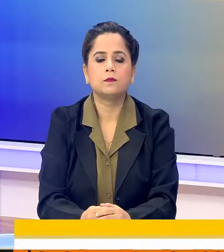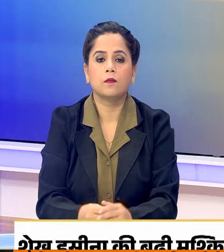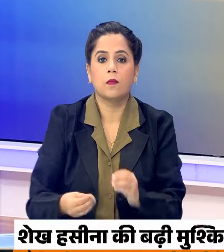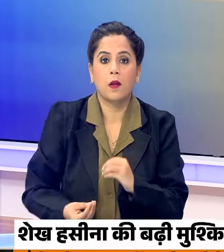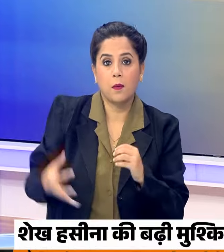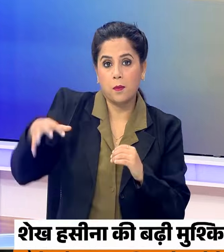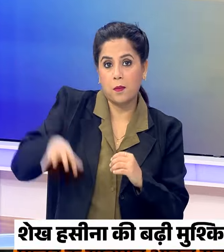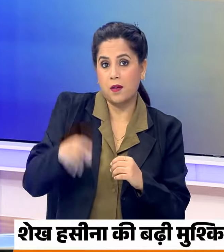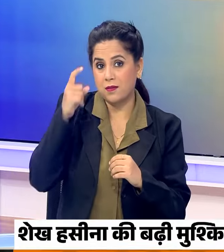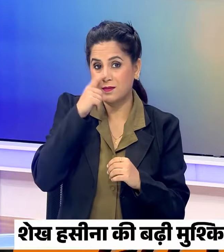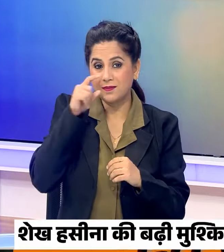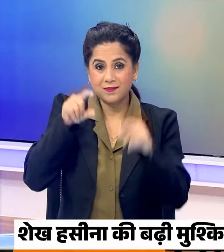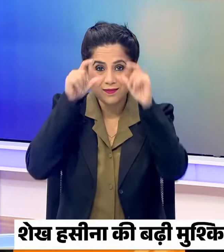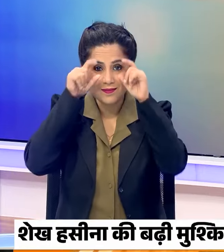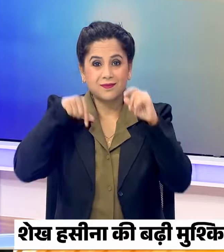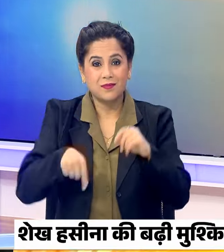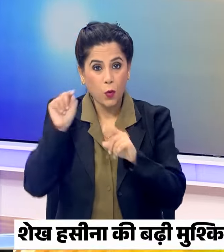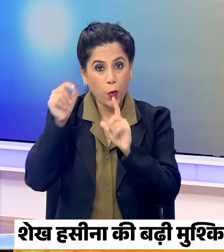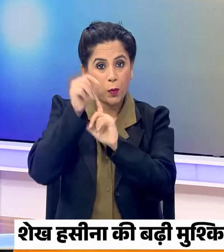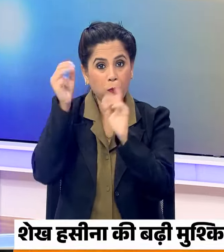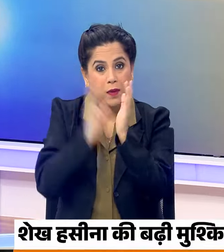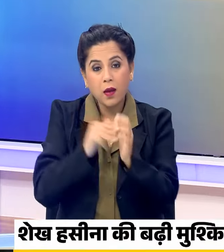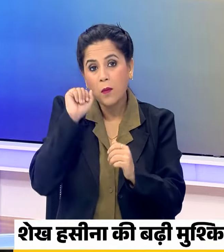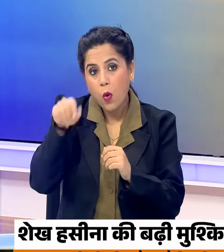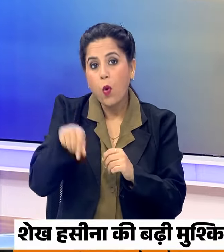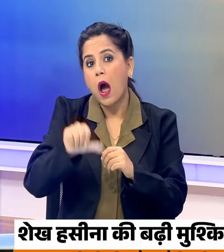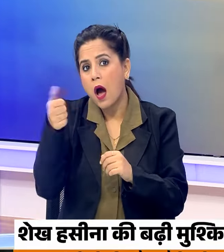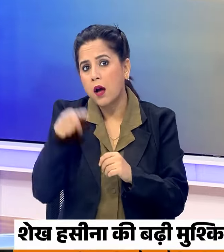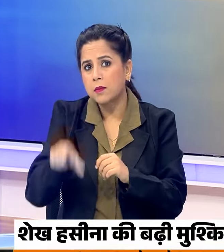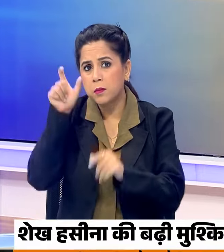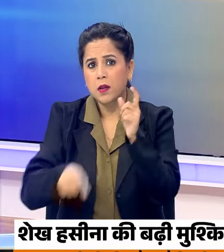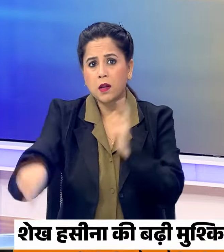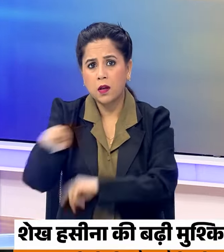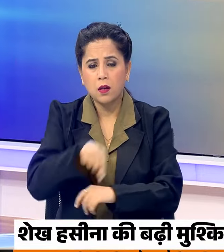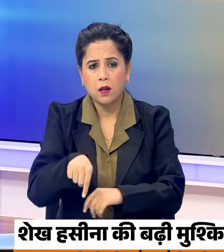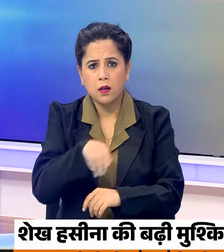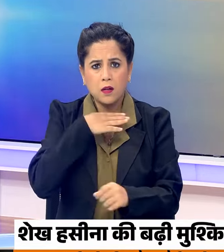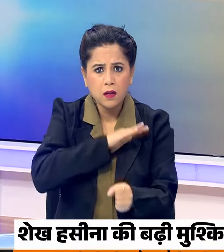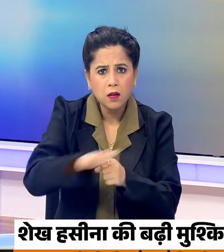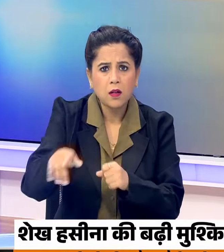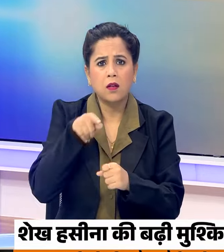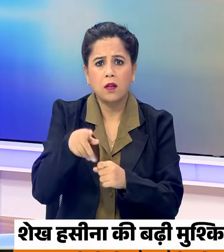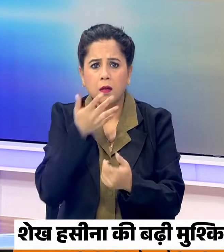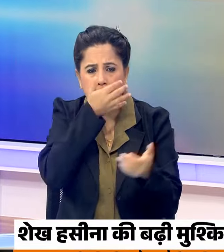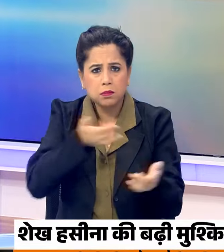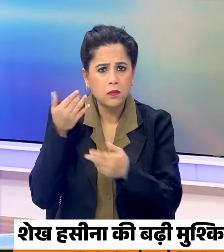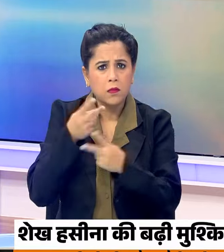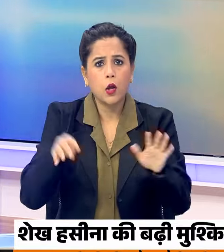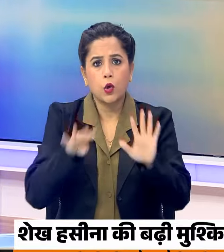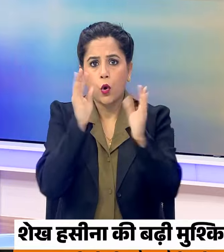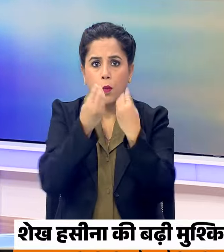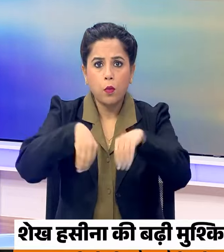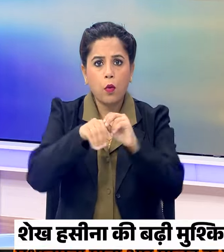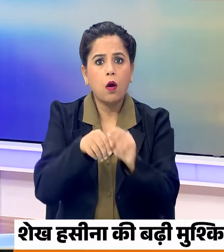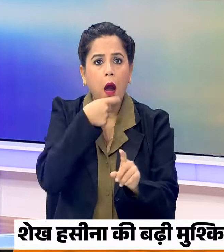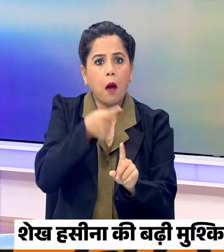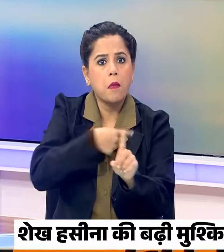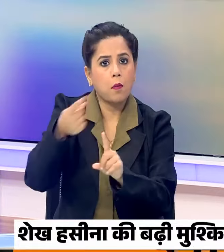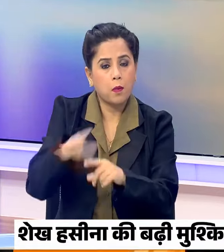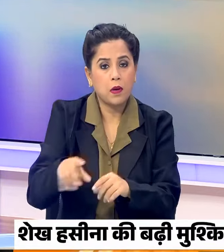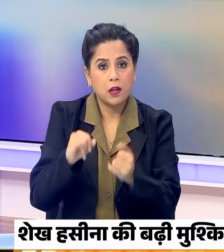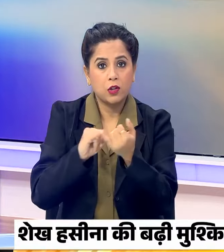बांग्लादेश में शेख हसीना और उनके सहयोगियों के खिलाफ हत्या और अपहण से जुड़े नौ और मामले दर्ज